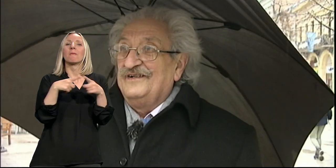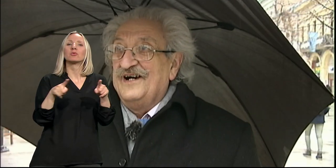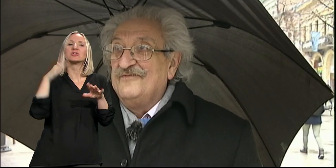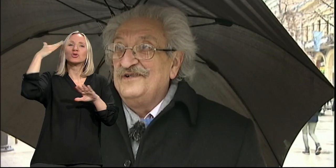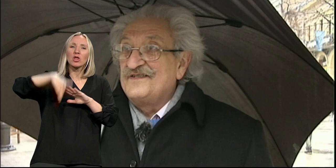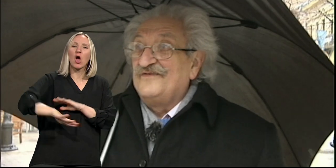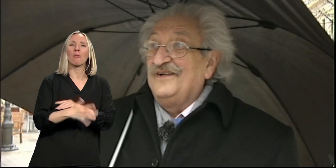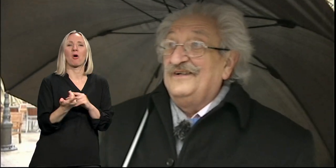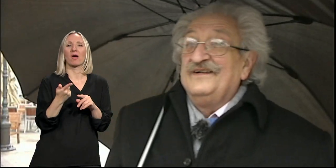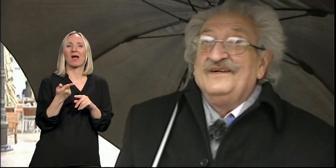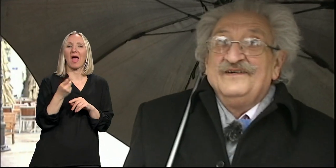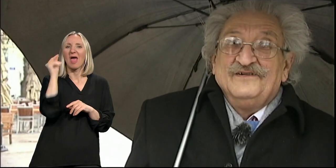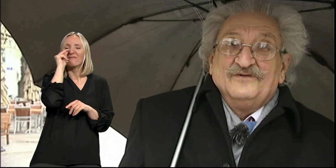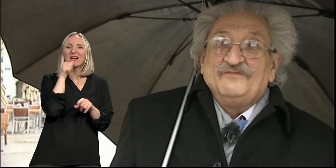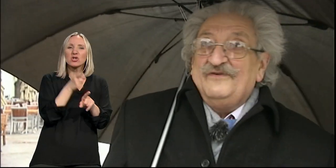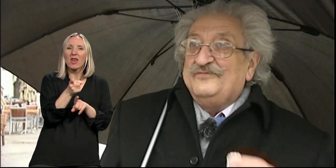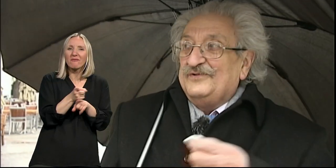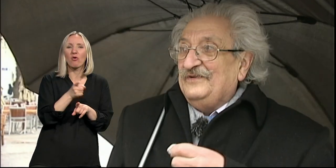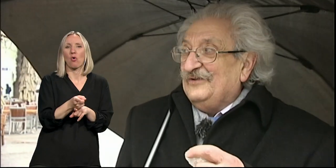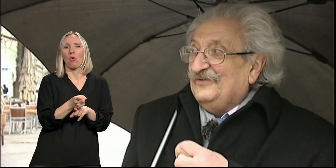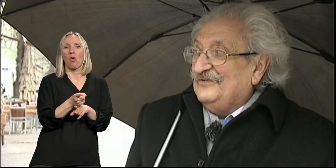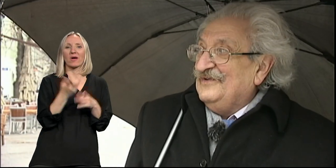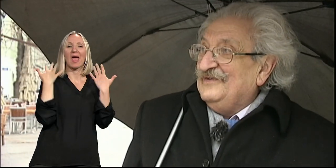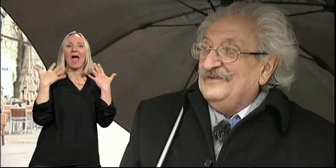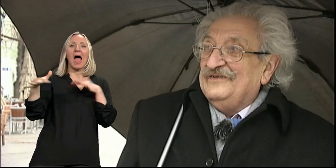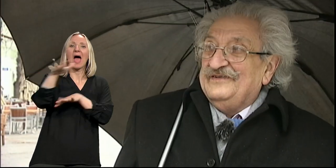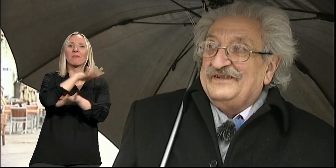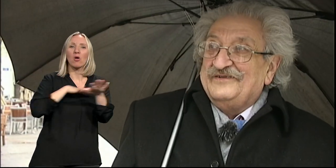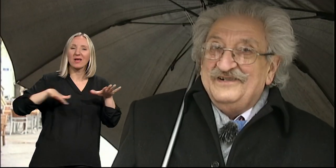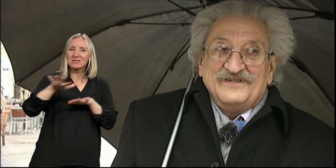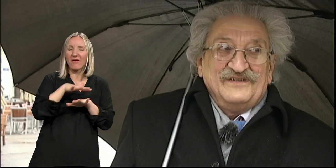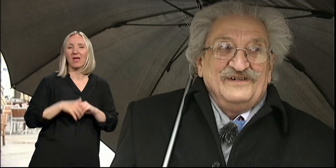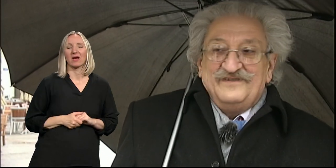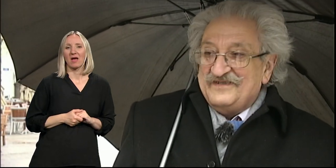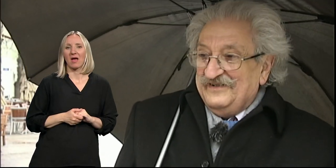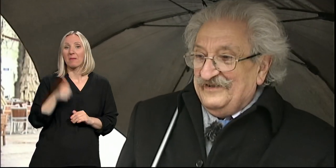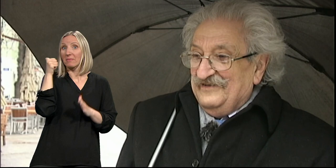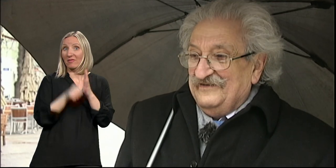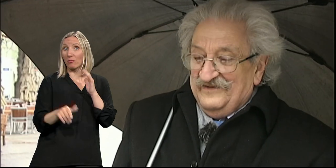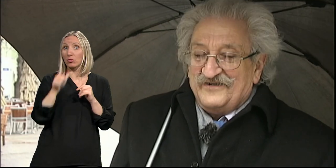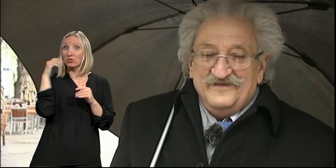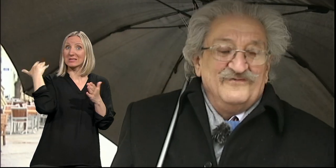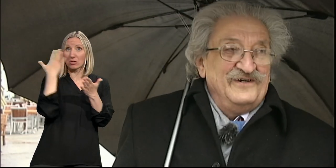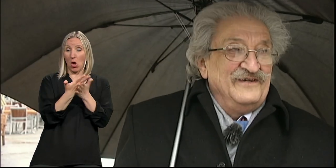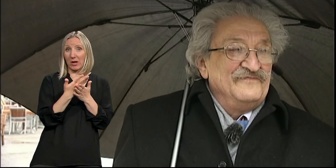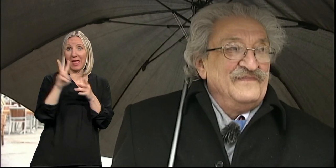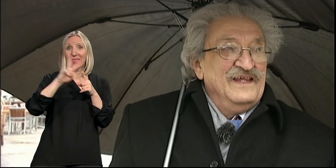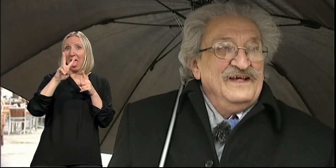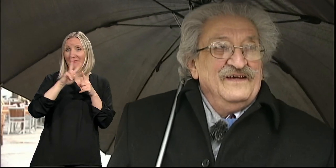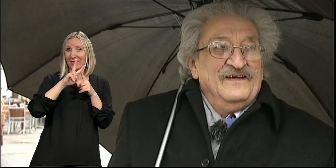Fora, Harmonija Sfera. I prvi put bilo u istoriji naše televizije, vaše i